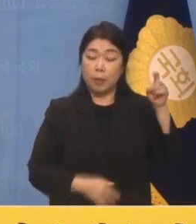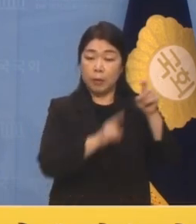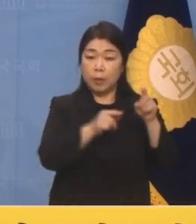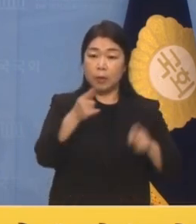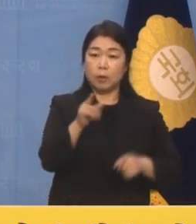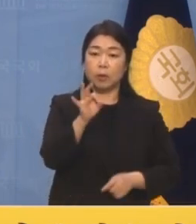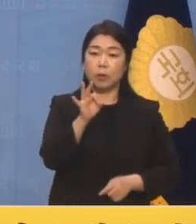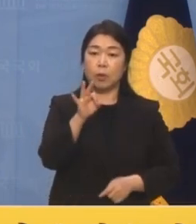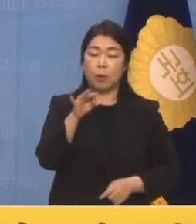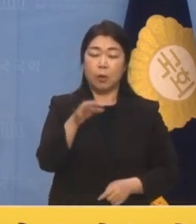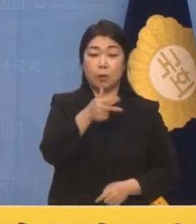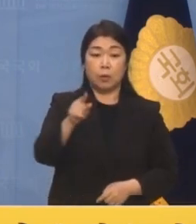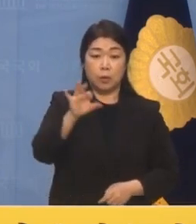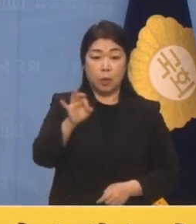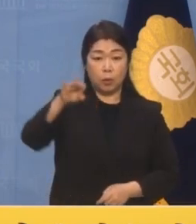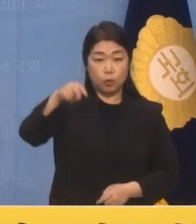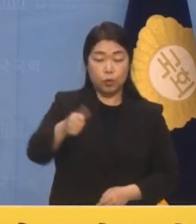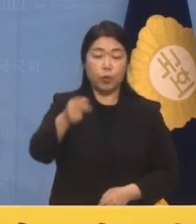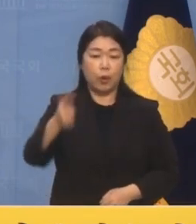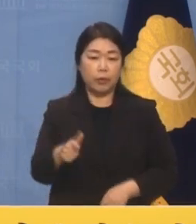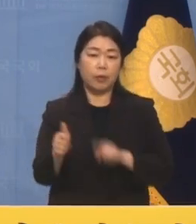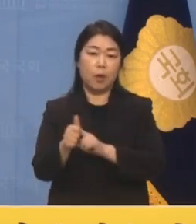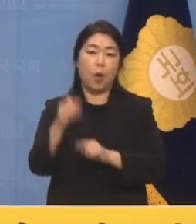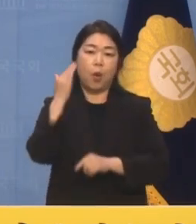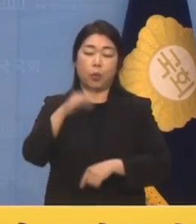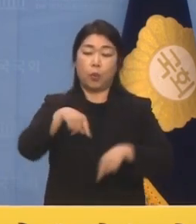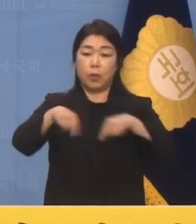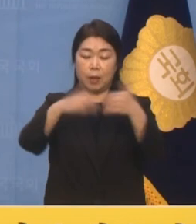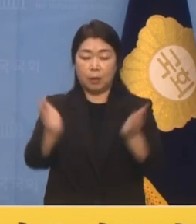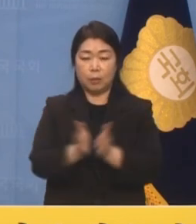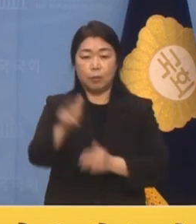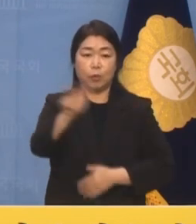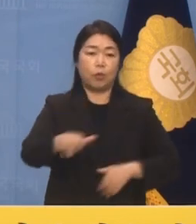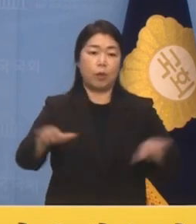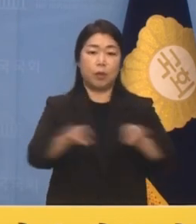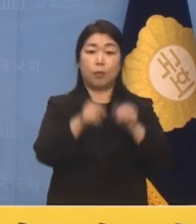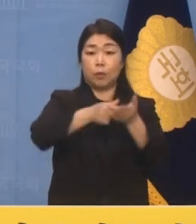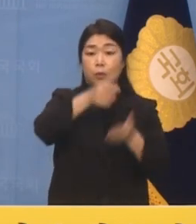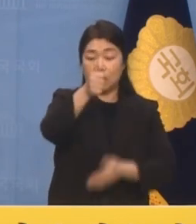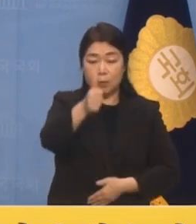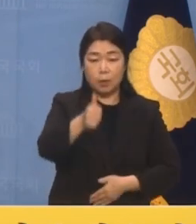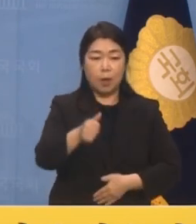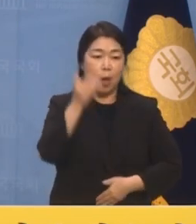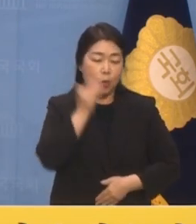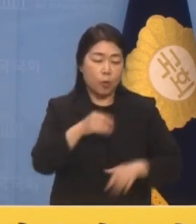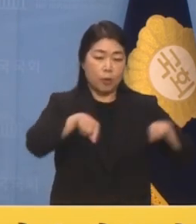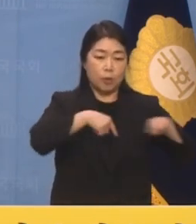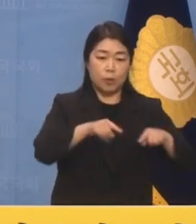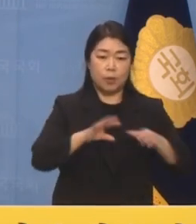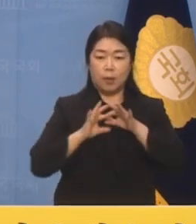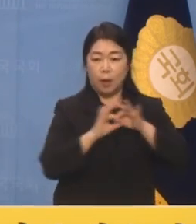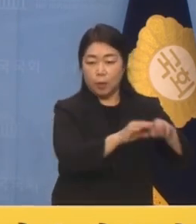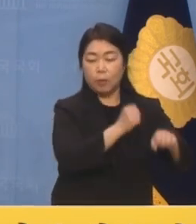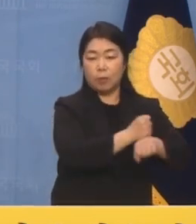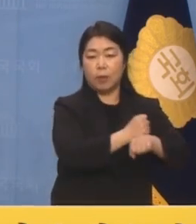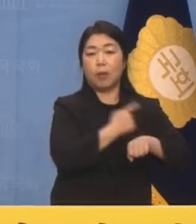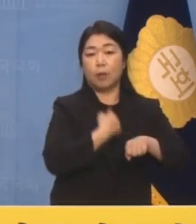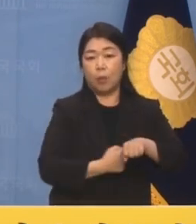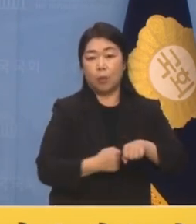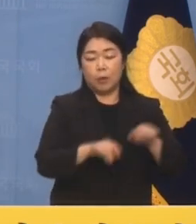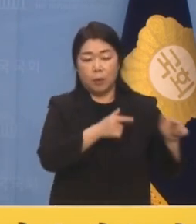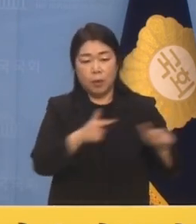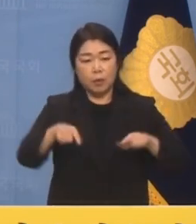정의원 후보는 녹색당 전국 사무처장으로 녹색 정치를 맨 앞에서 이끌어왔고 다양한 정치개혁